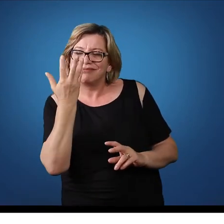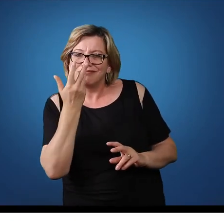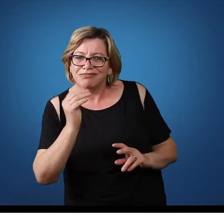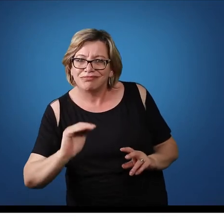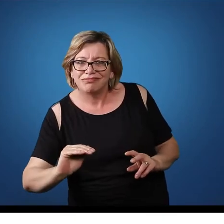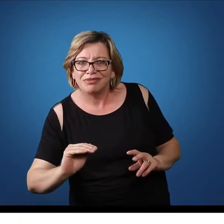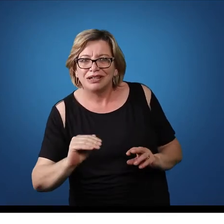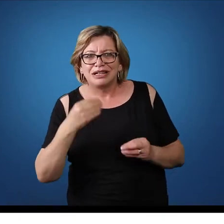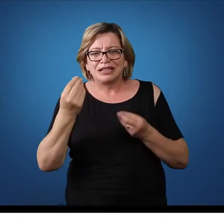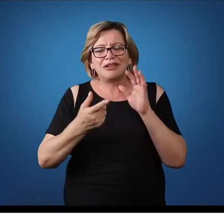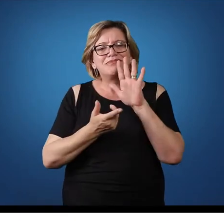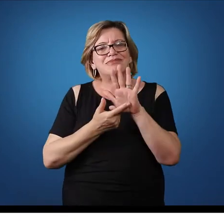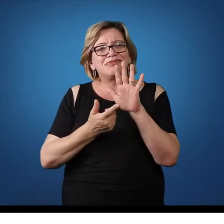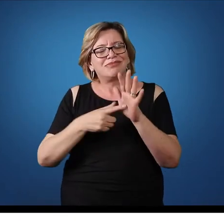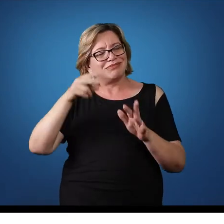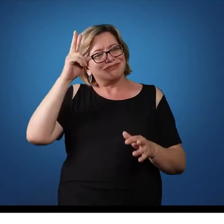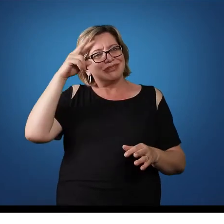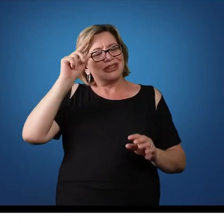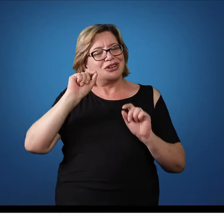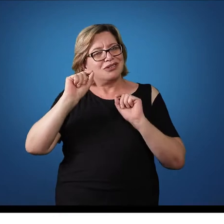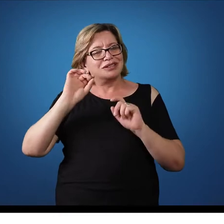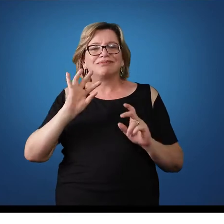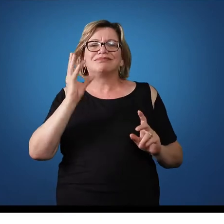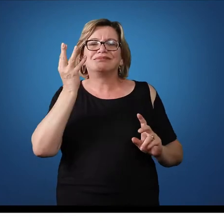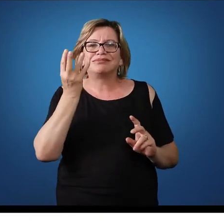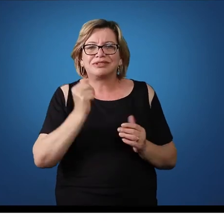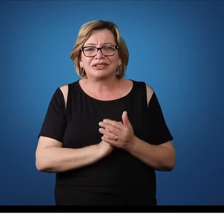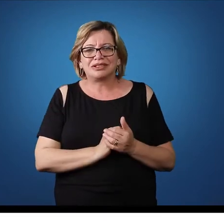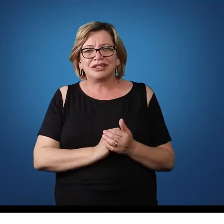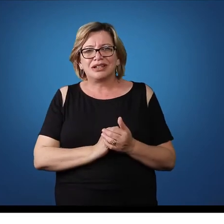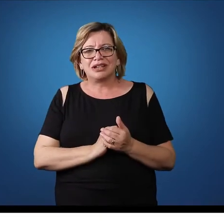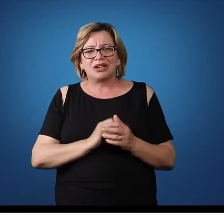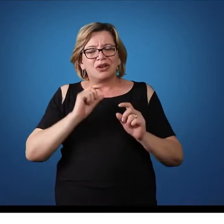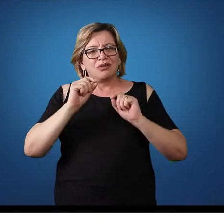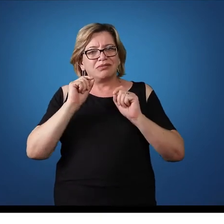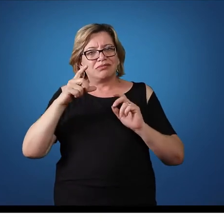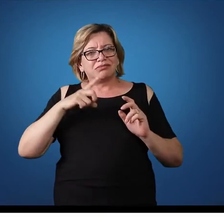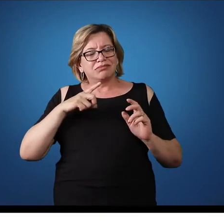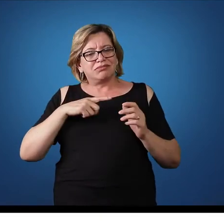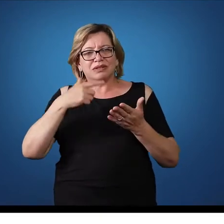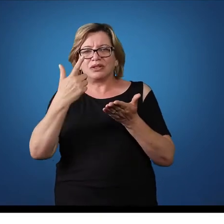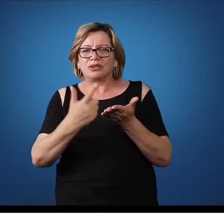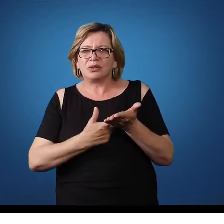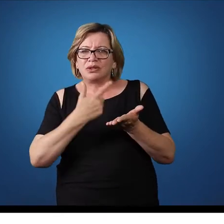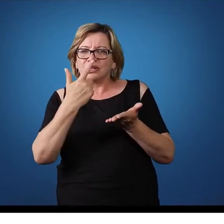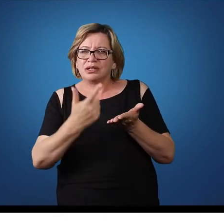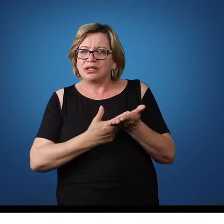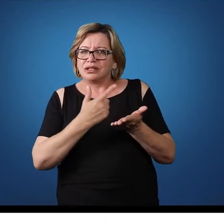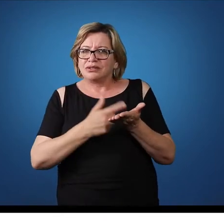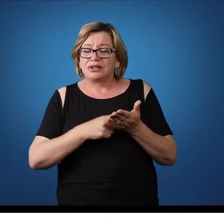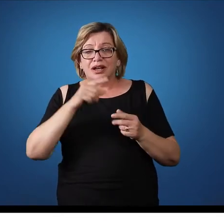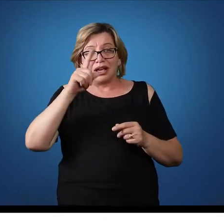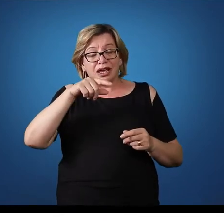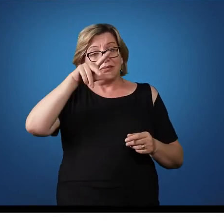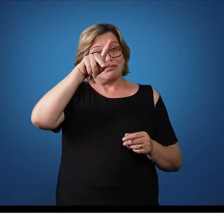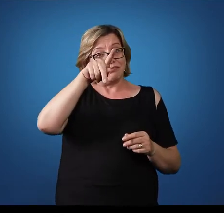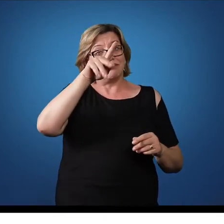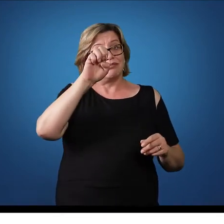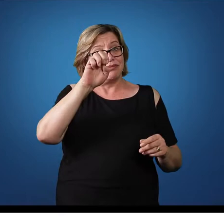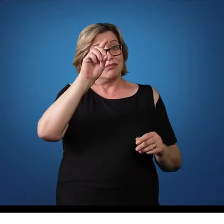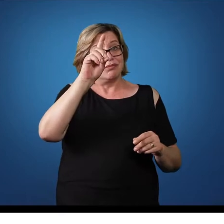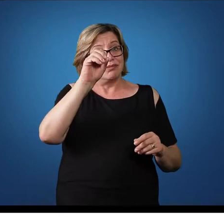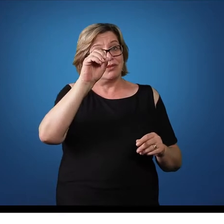as peripécias pelas quais eles passam. Certamente, o que está retratado lá é um caso de